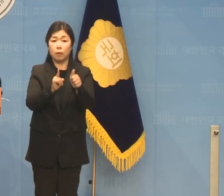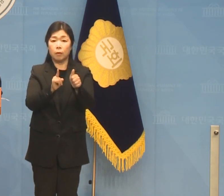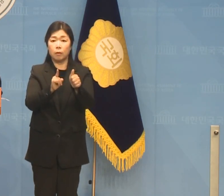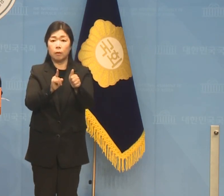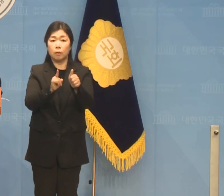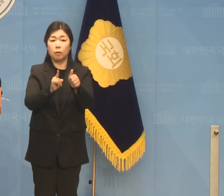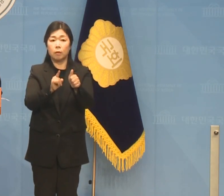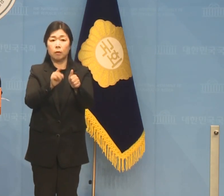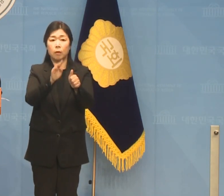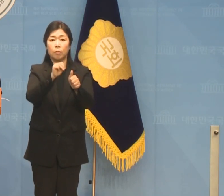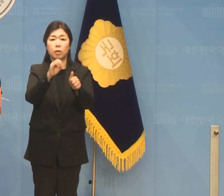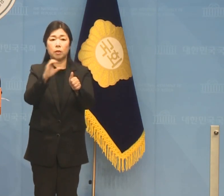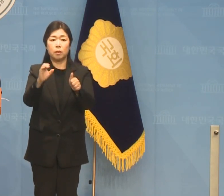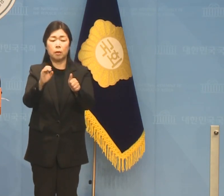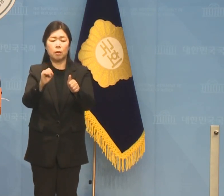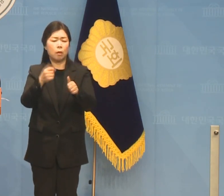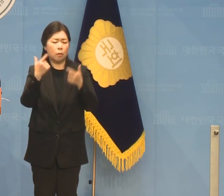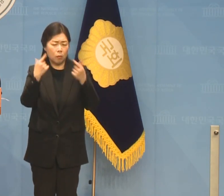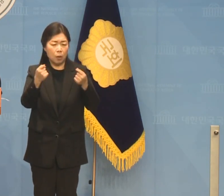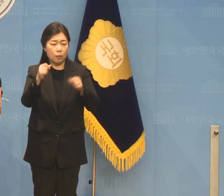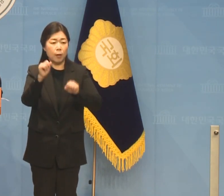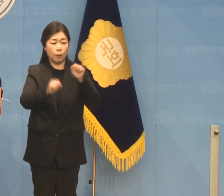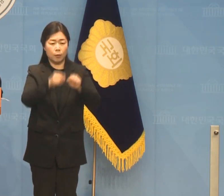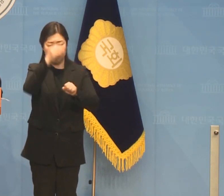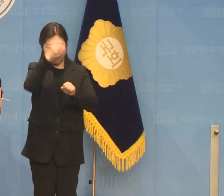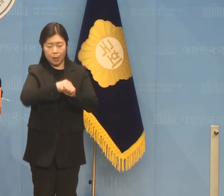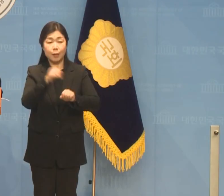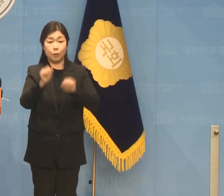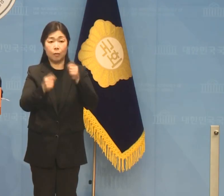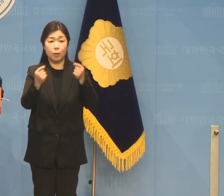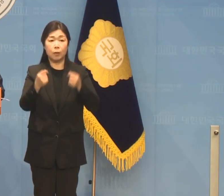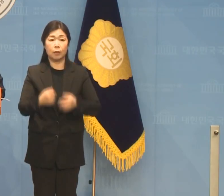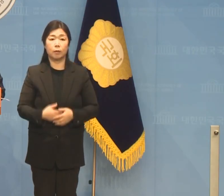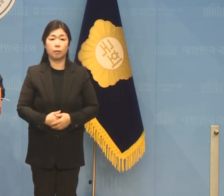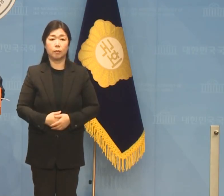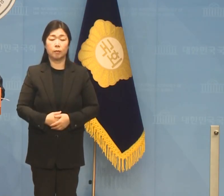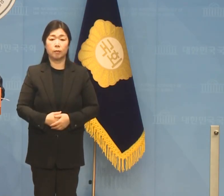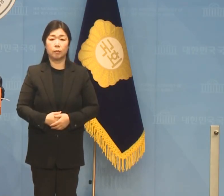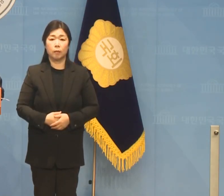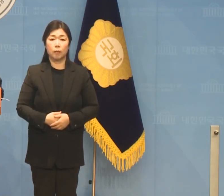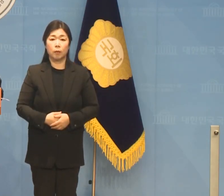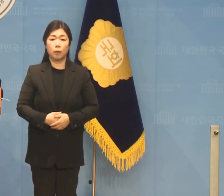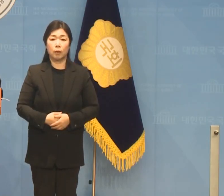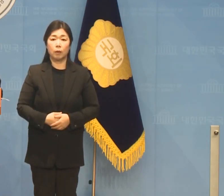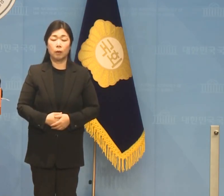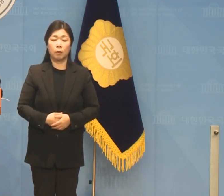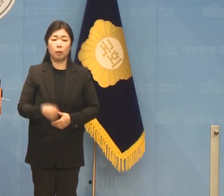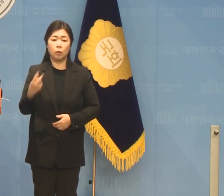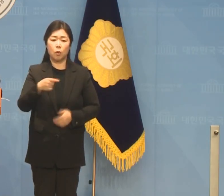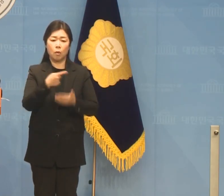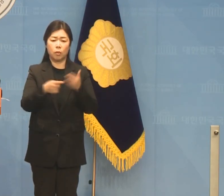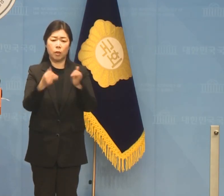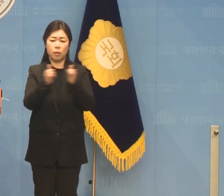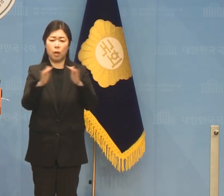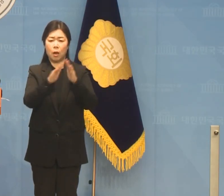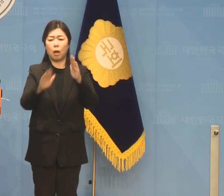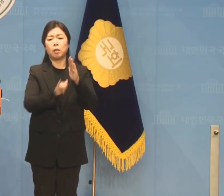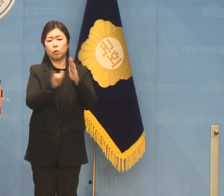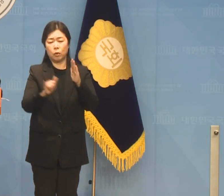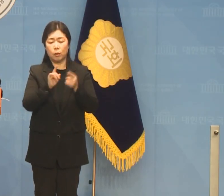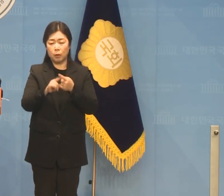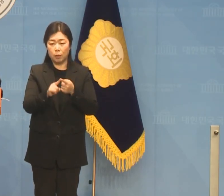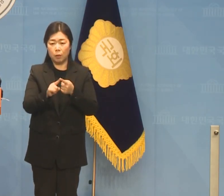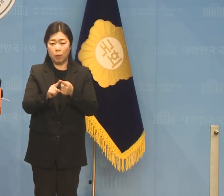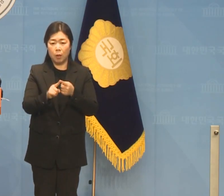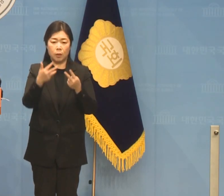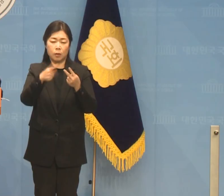조금도 다르지 않은 모름지간 행동입니다. 무엇보다 유족에 대한 제2차 가해이자